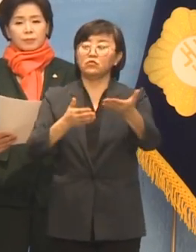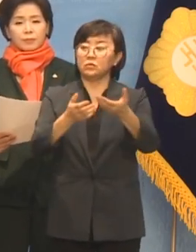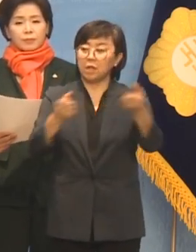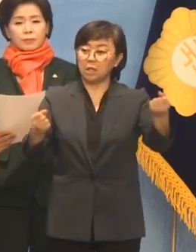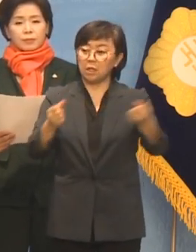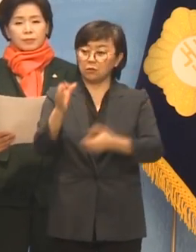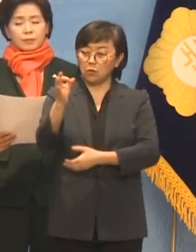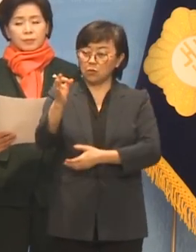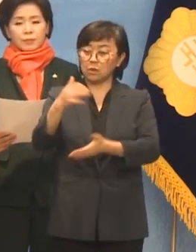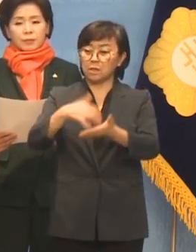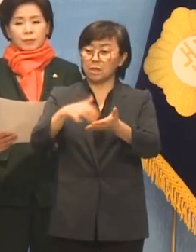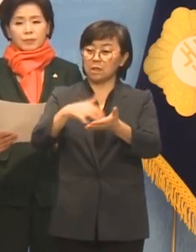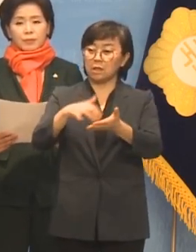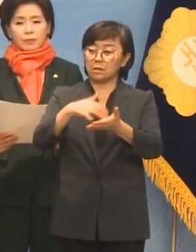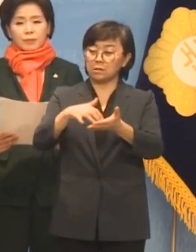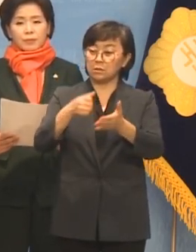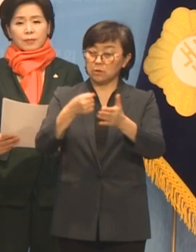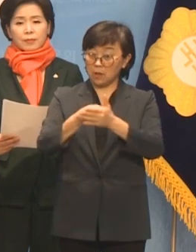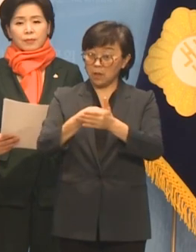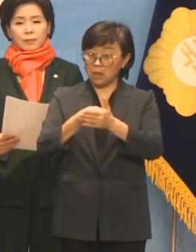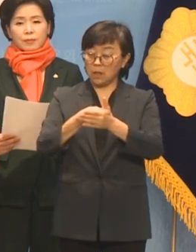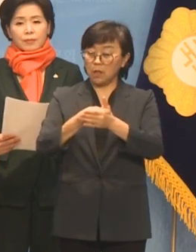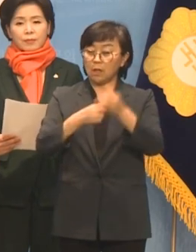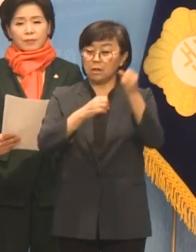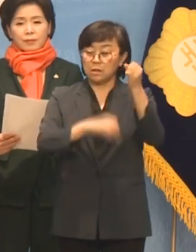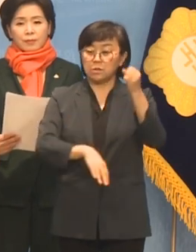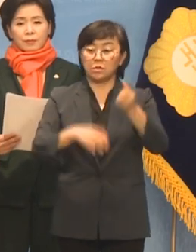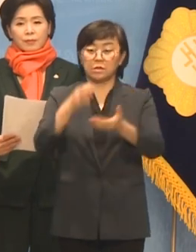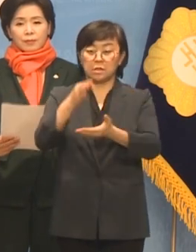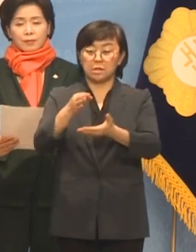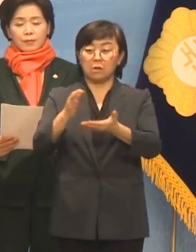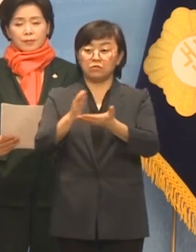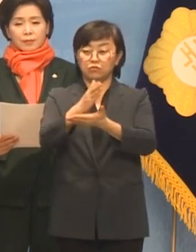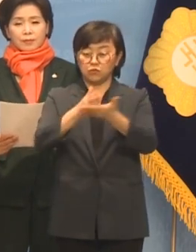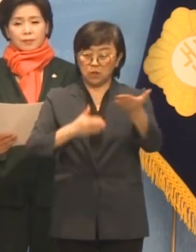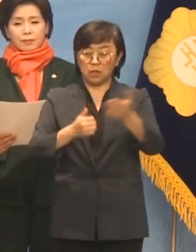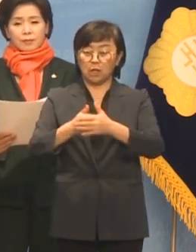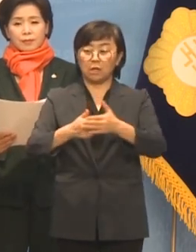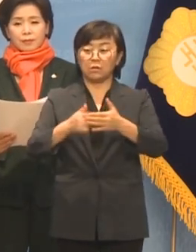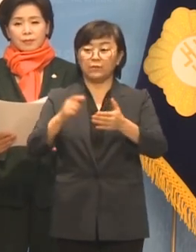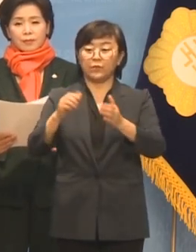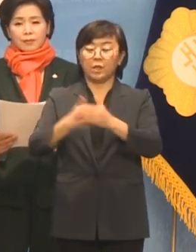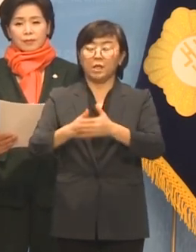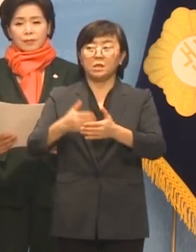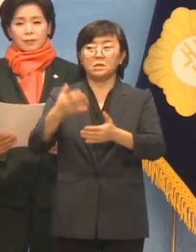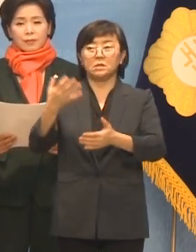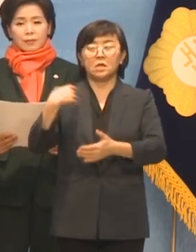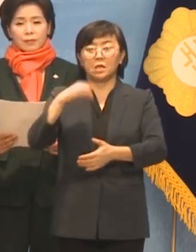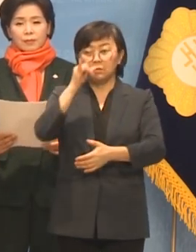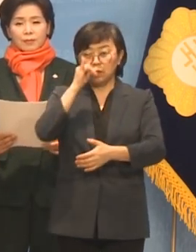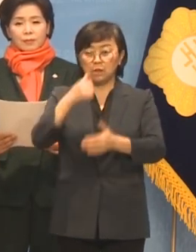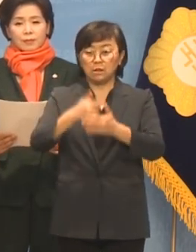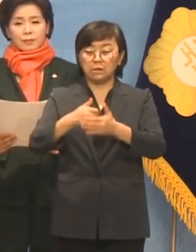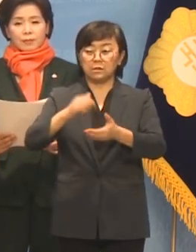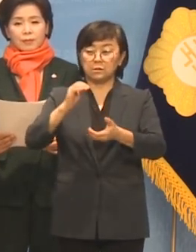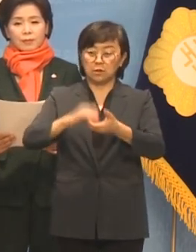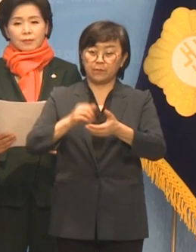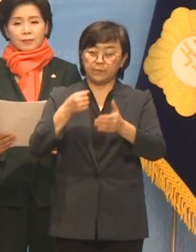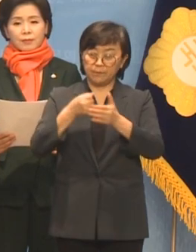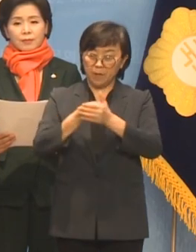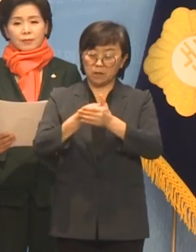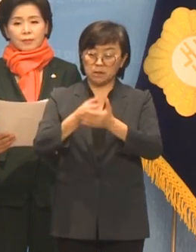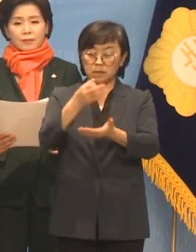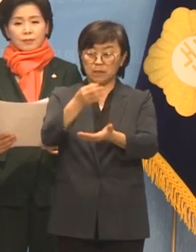등을 고려하여 산정하되 기존의 재산 분할의 과정에서 유책 배우자의 몫으로